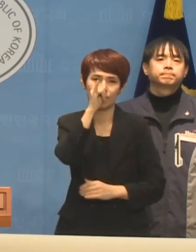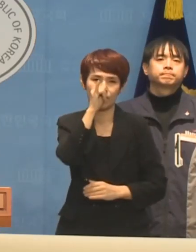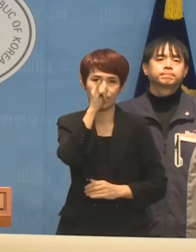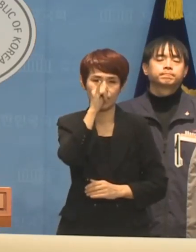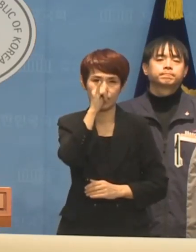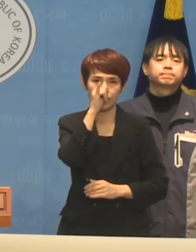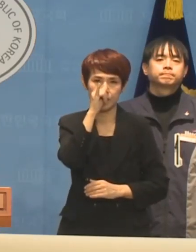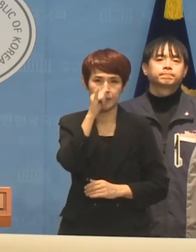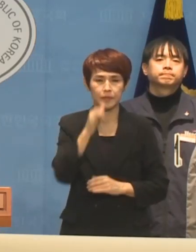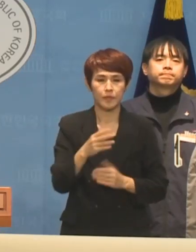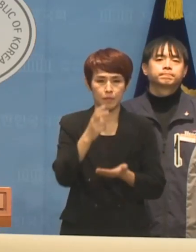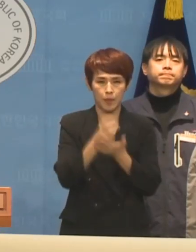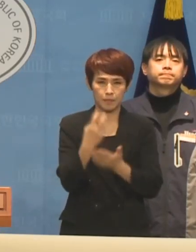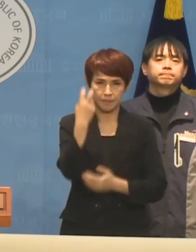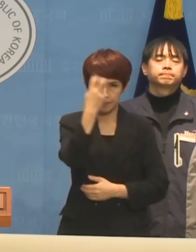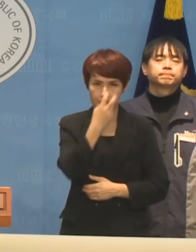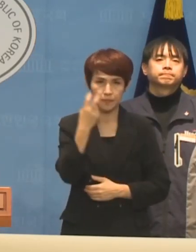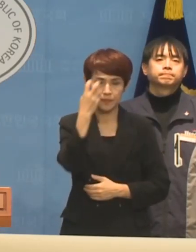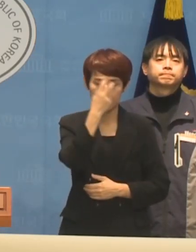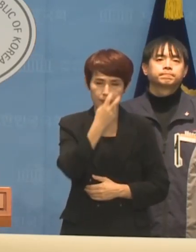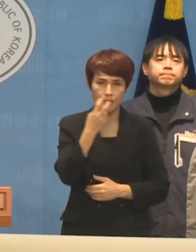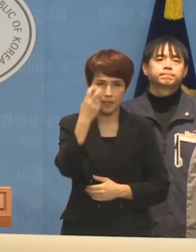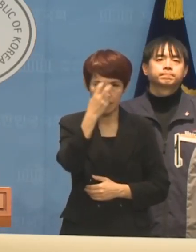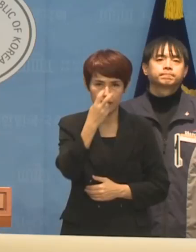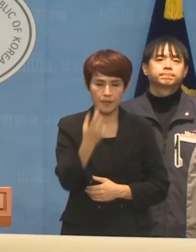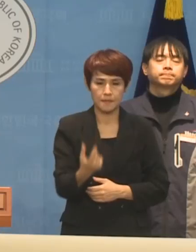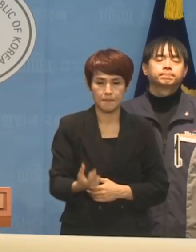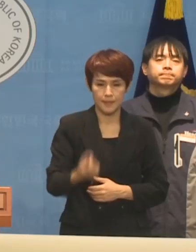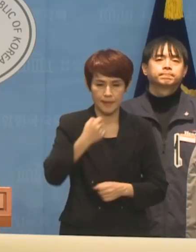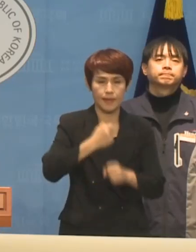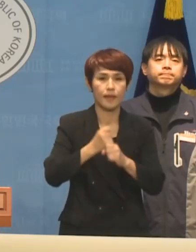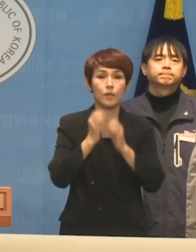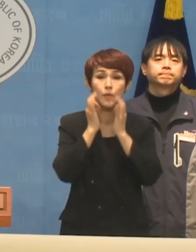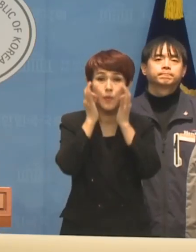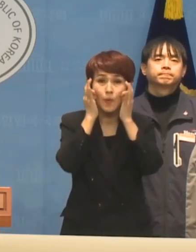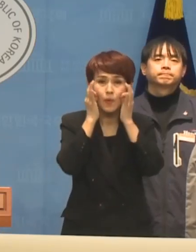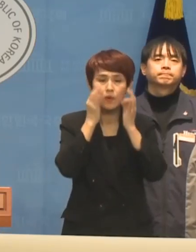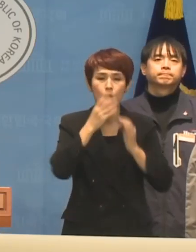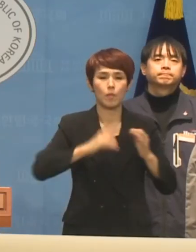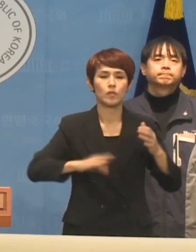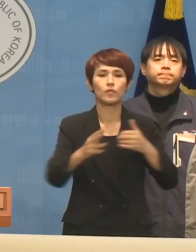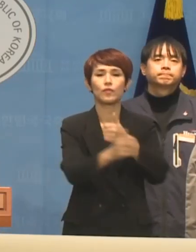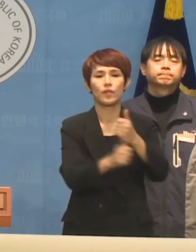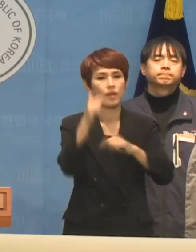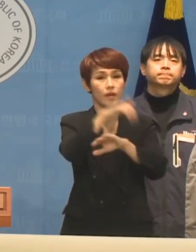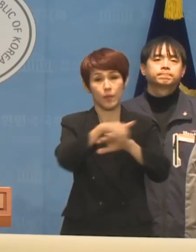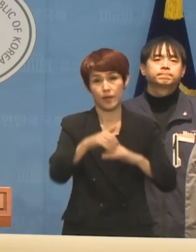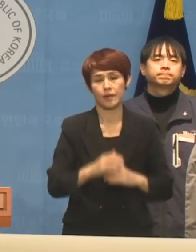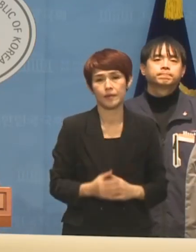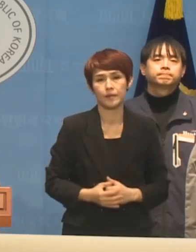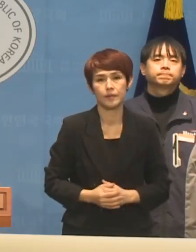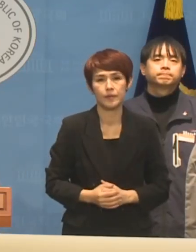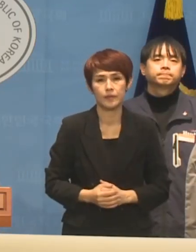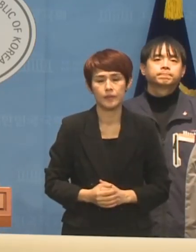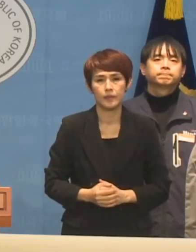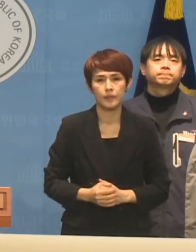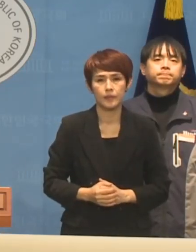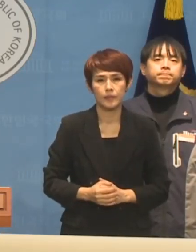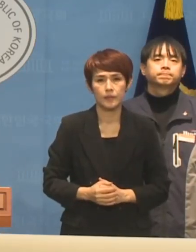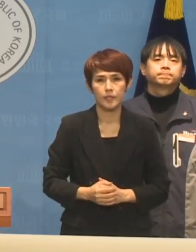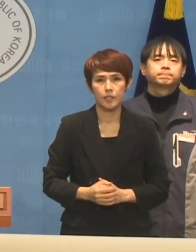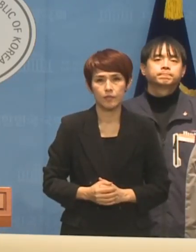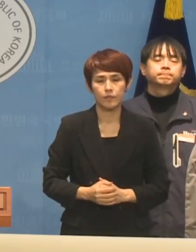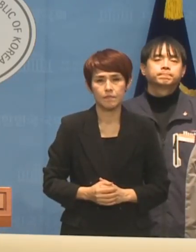법안 심사를 조속하게 하려고 하는 것이 지금 보건복지원의 계획입니다. 여러 가지 이제